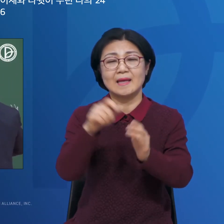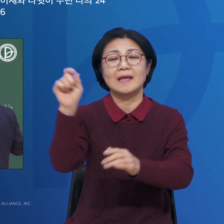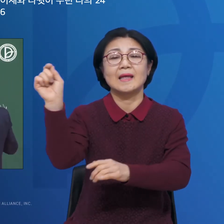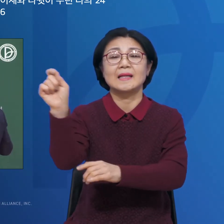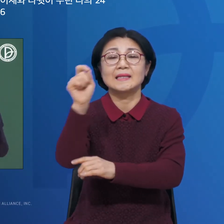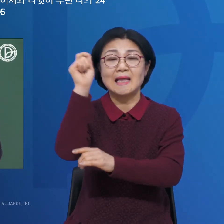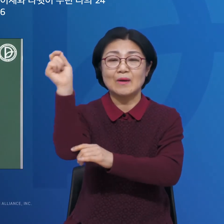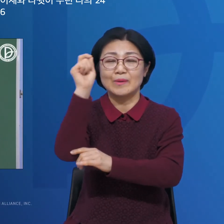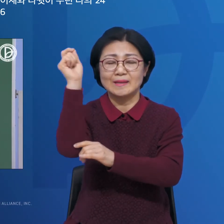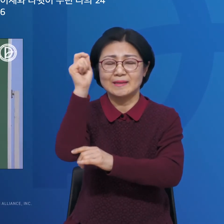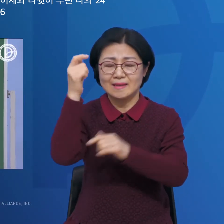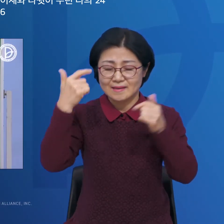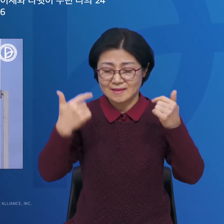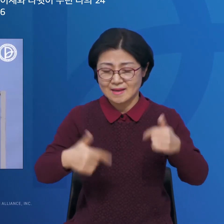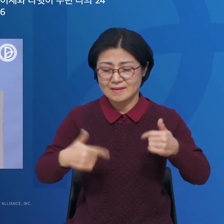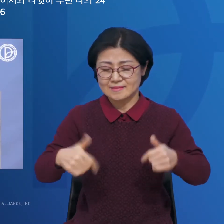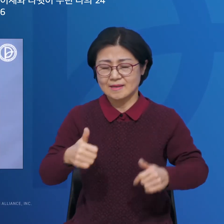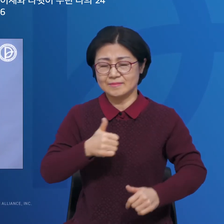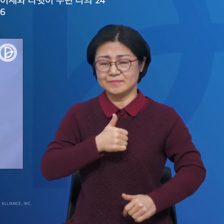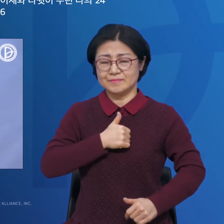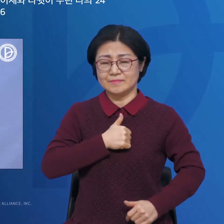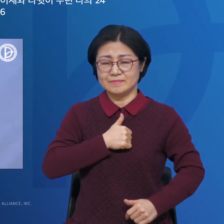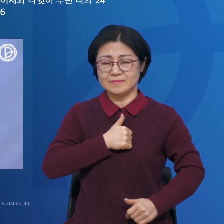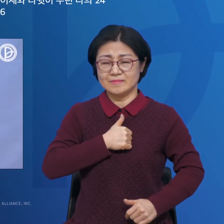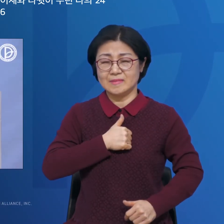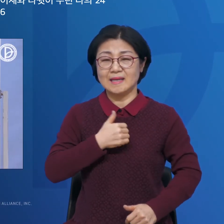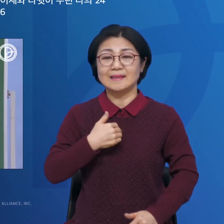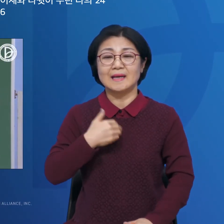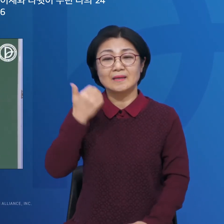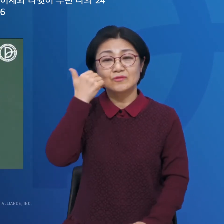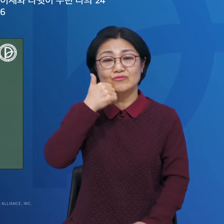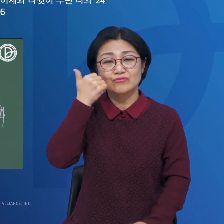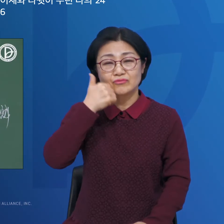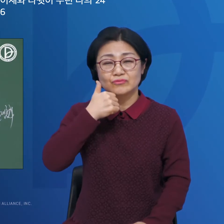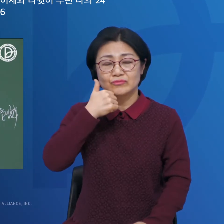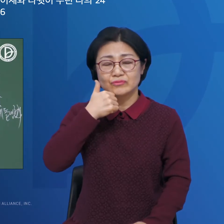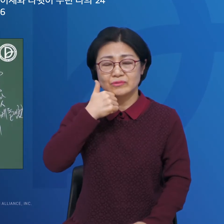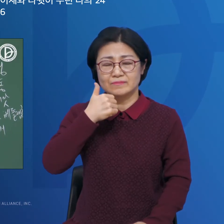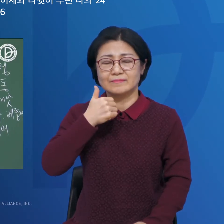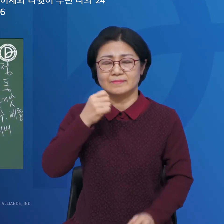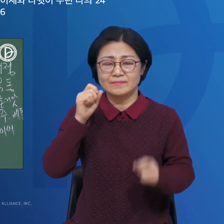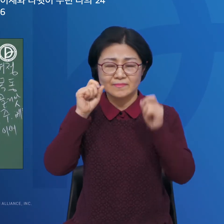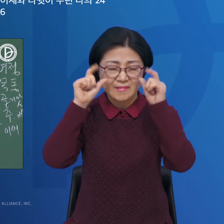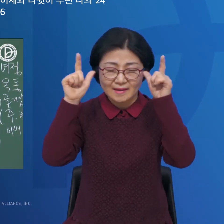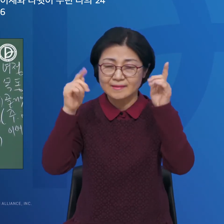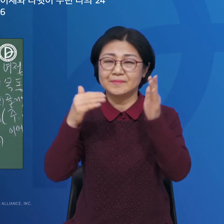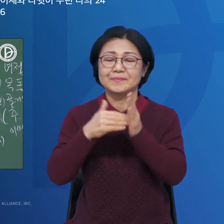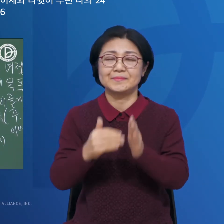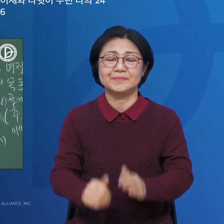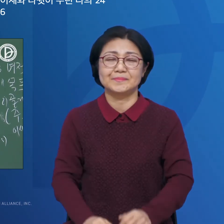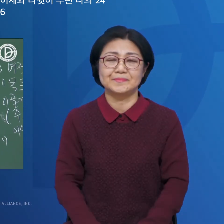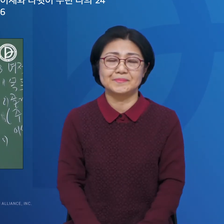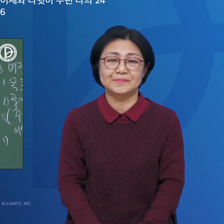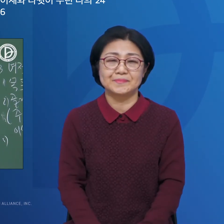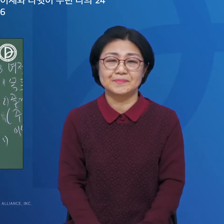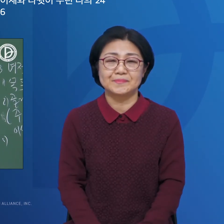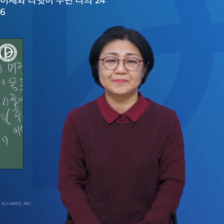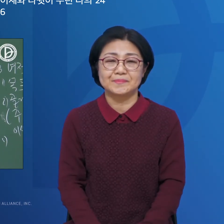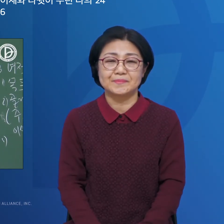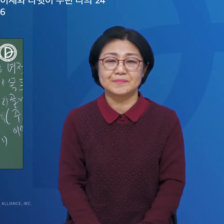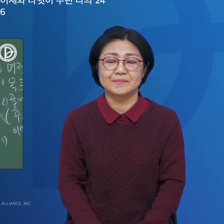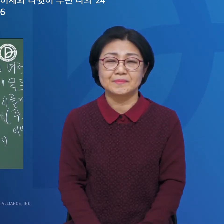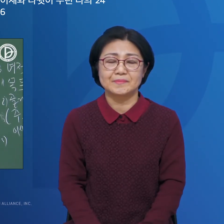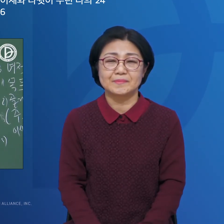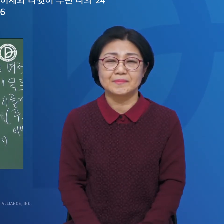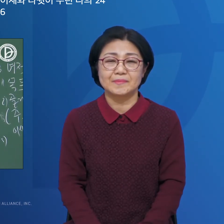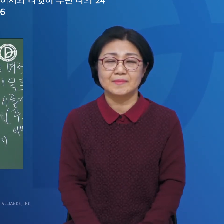자기 정체성도 나타낸 거죠. David, we see that he really knew and recognized his identity even when he was overcoming Goliath in the field and wherever he